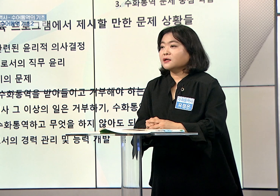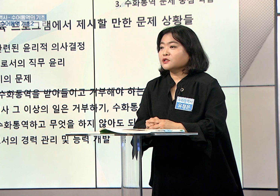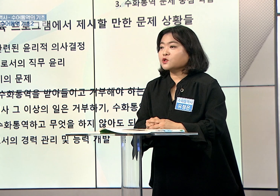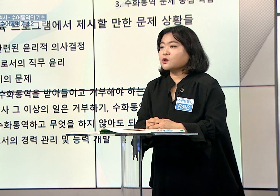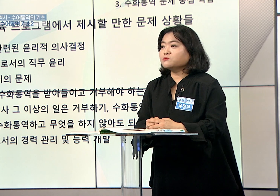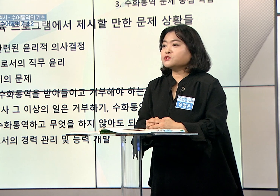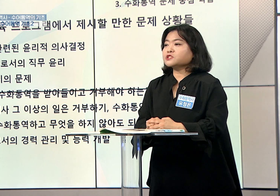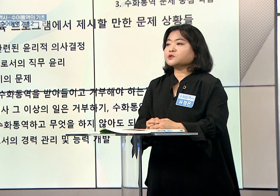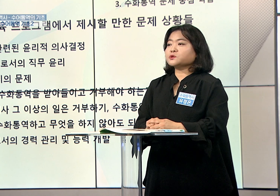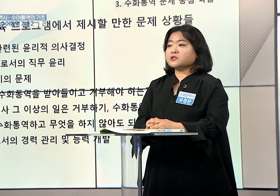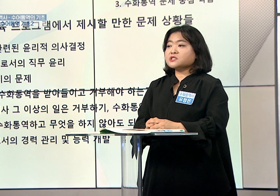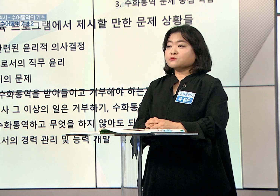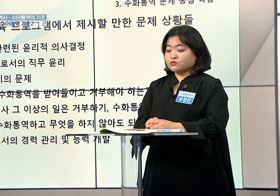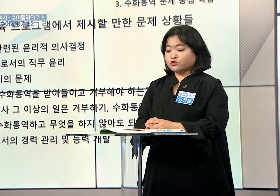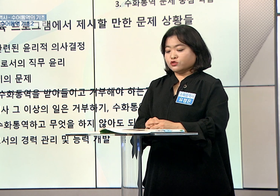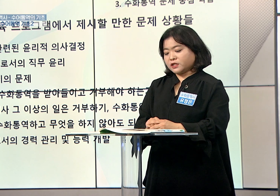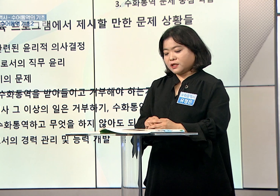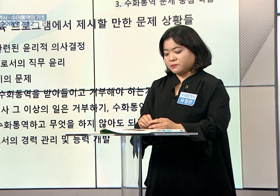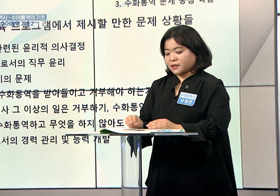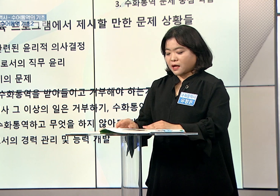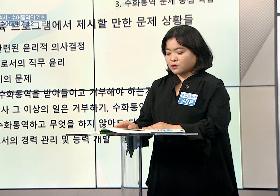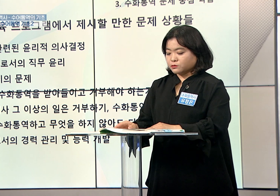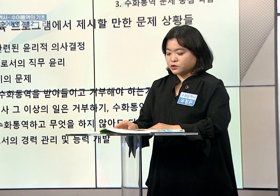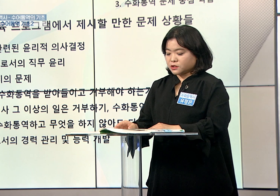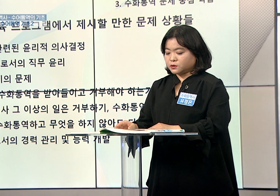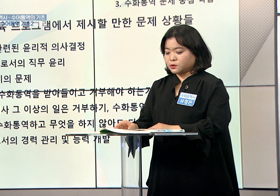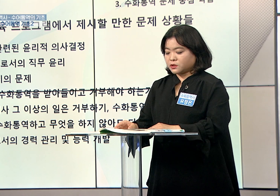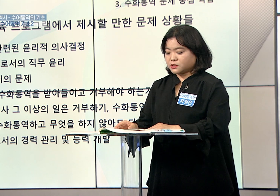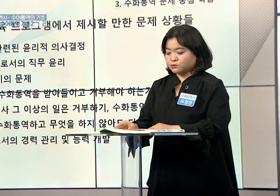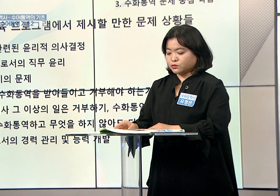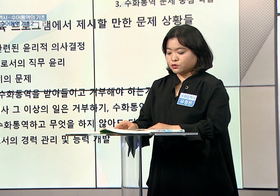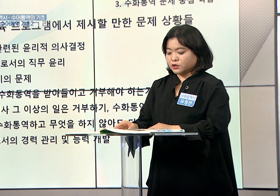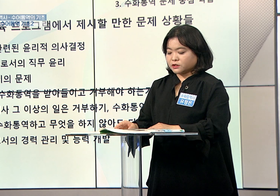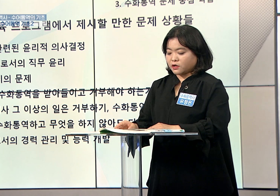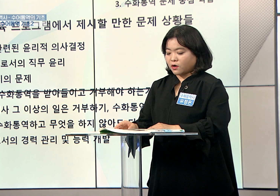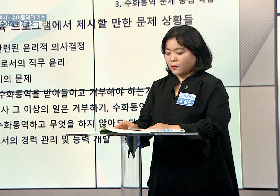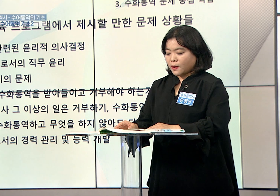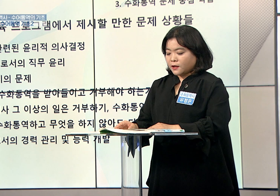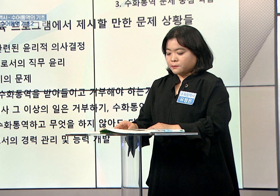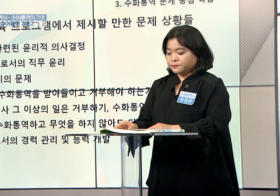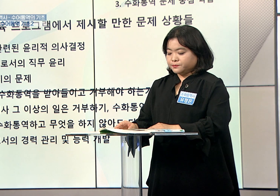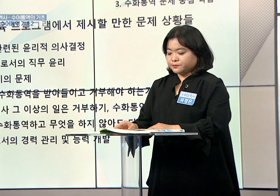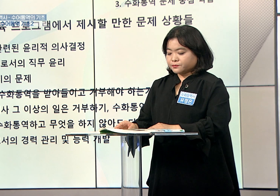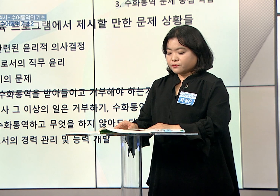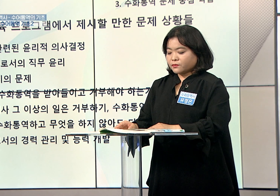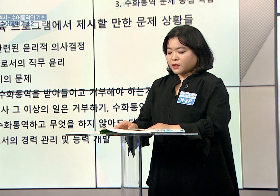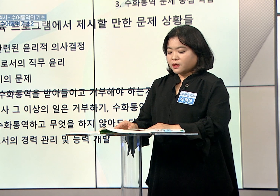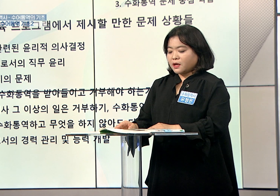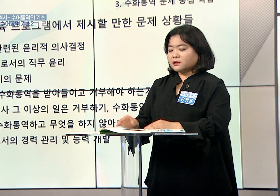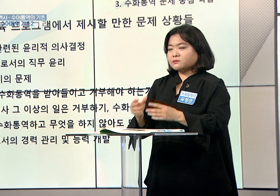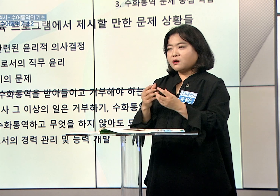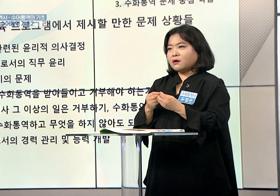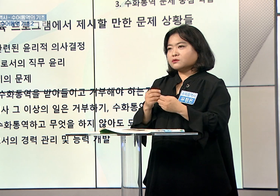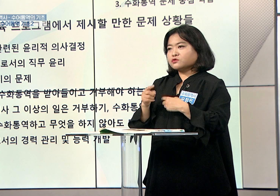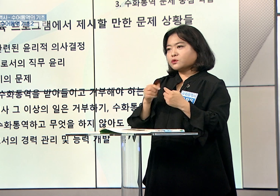그리고 전문직으로서의 직무윤리입니다. 전문직으로서의 직무윤리는요. 예를 들면